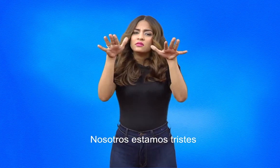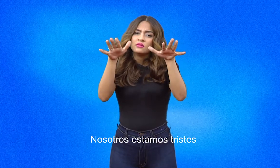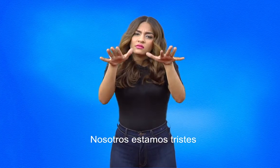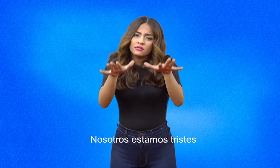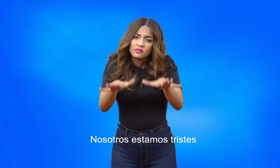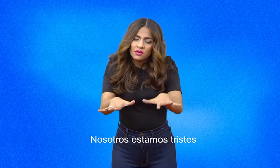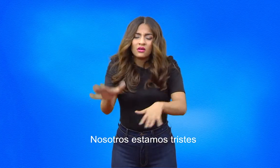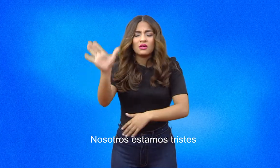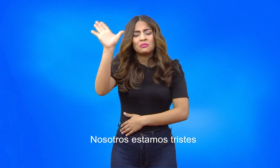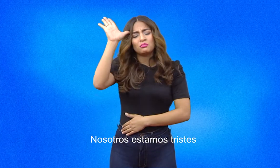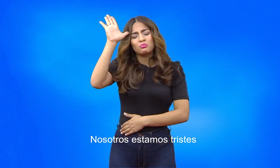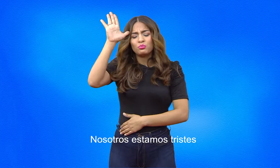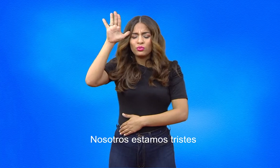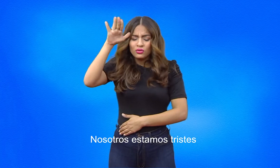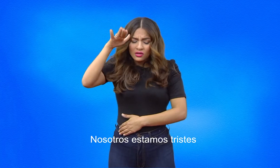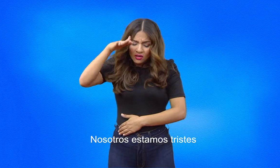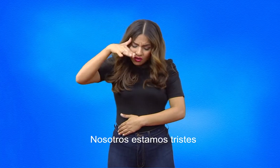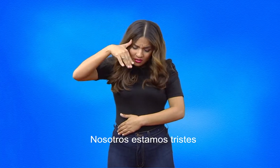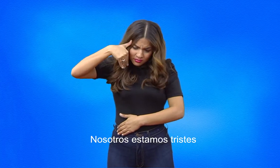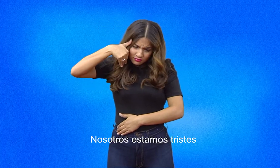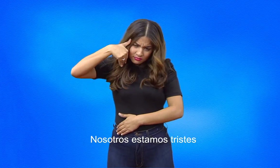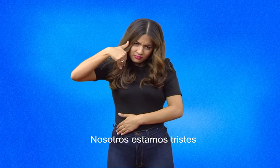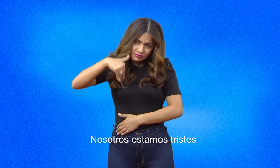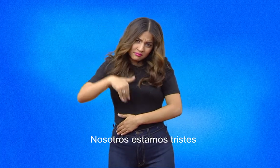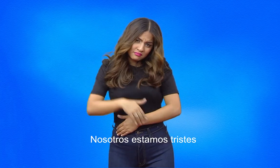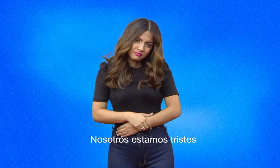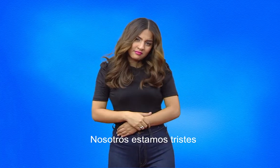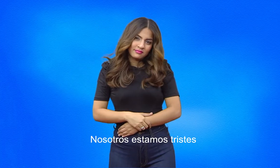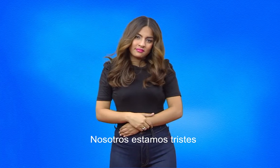Nosotros estamos tristes.